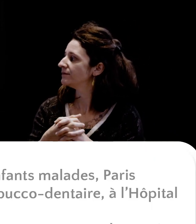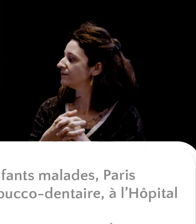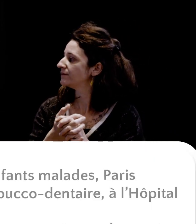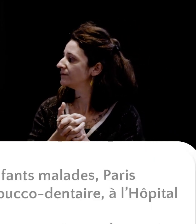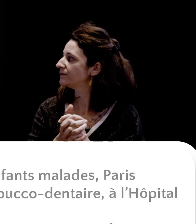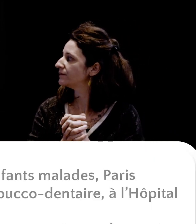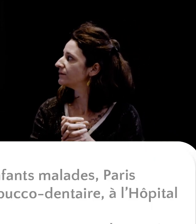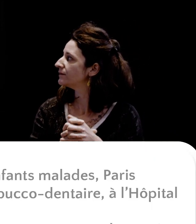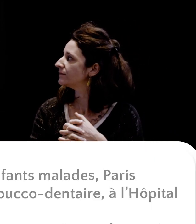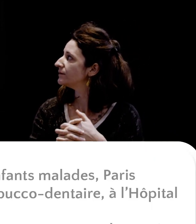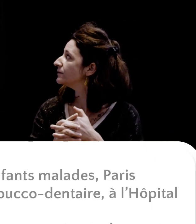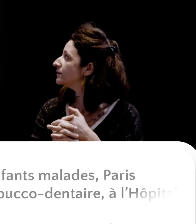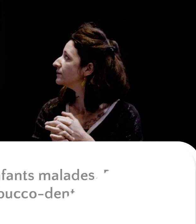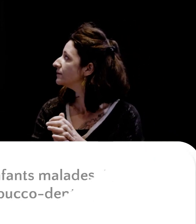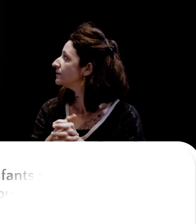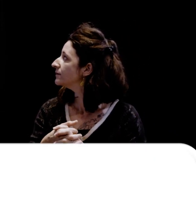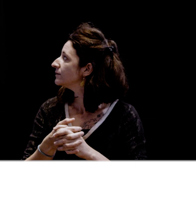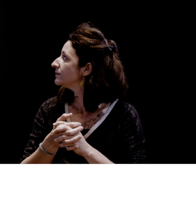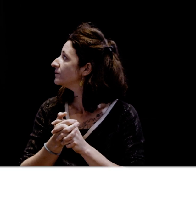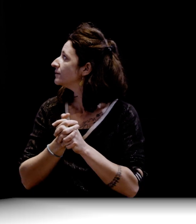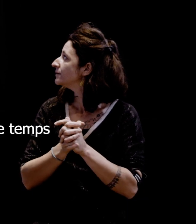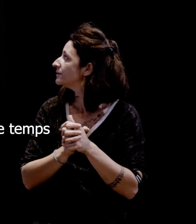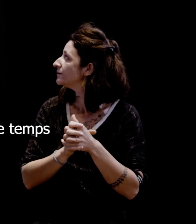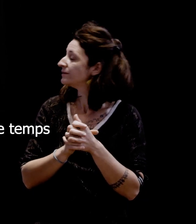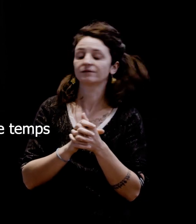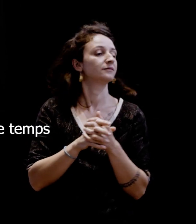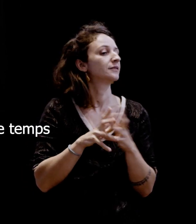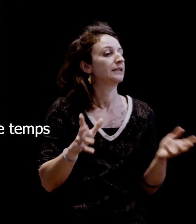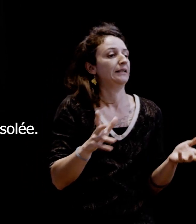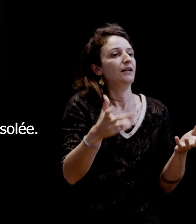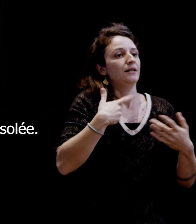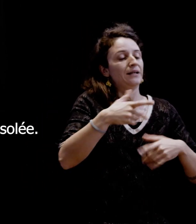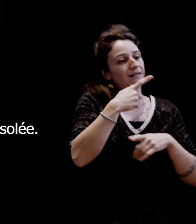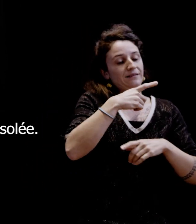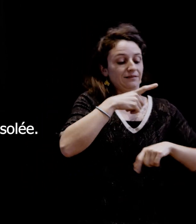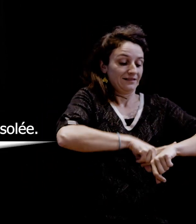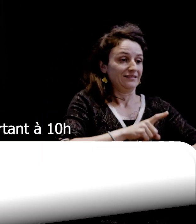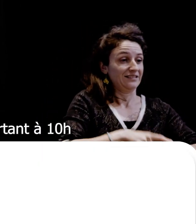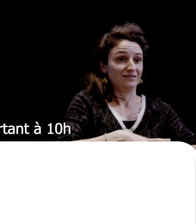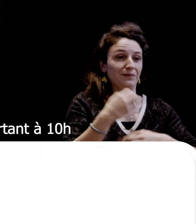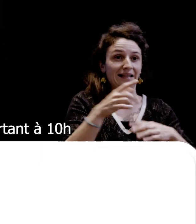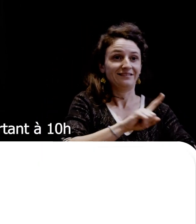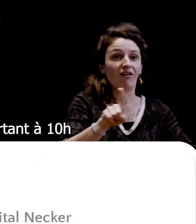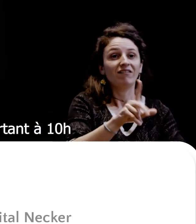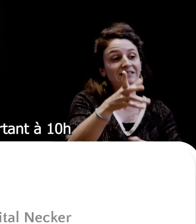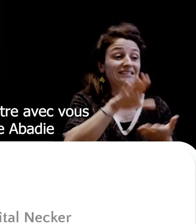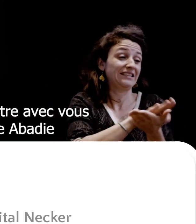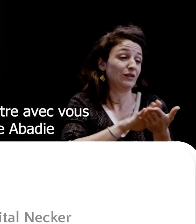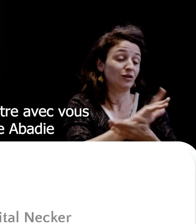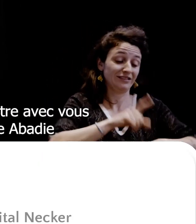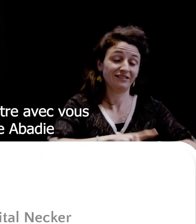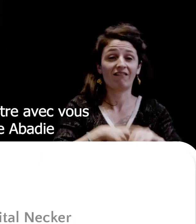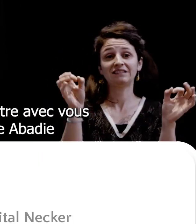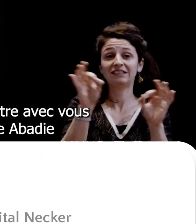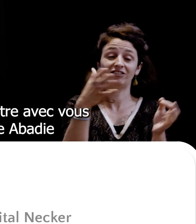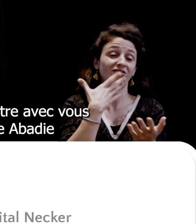Oui, on vous Que vous entend. m'entendez? On Ok. vous entend, allez-y. Bon, j'ai pas beaucoup de temps et je suis vraiment désolée parce que j'ai un entretien très important à 10 heures, mais je suis très